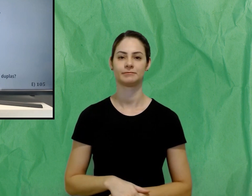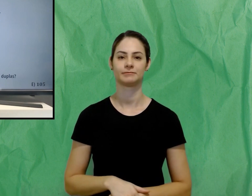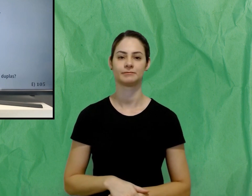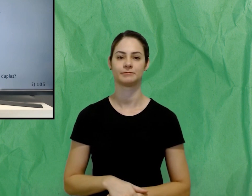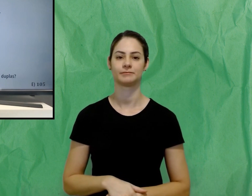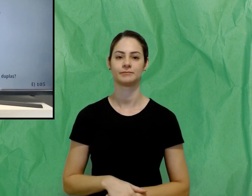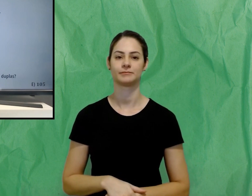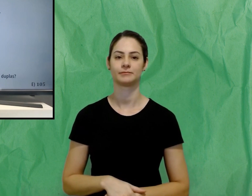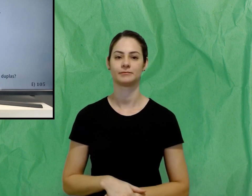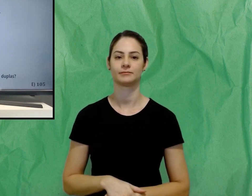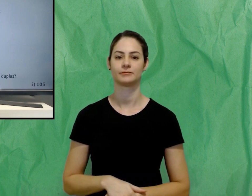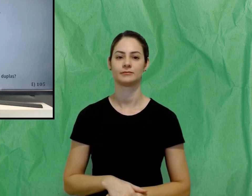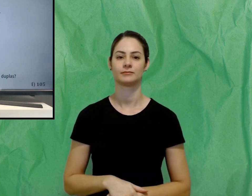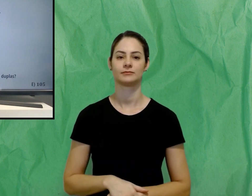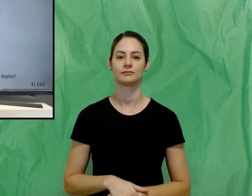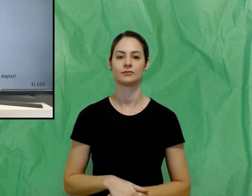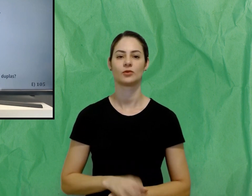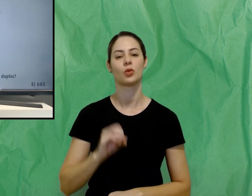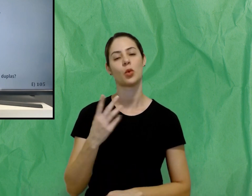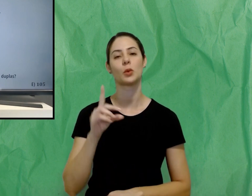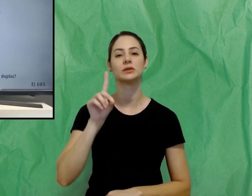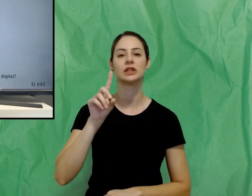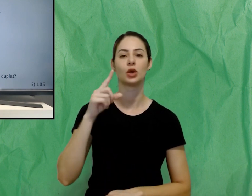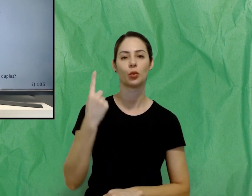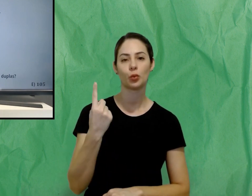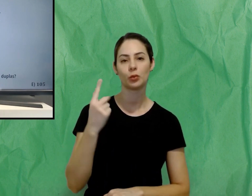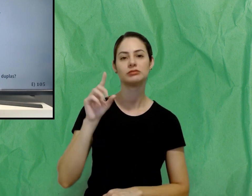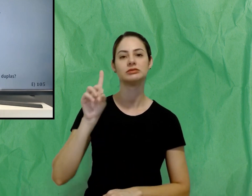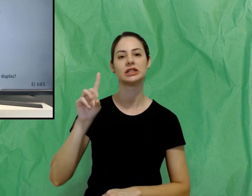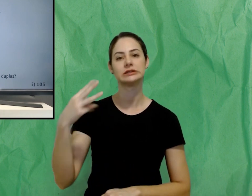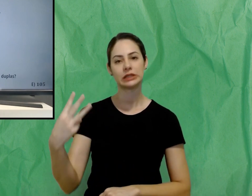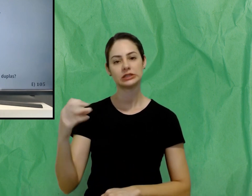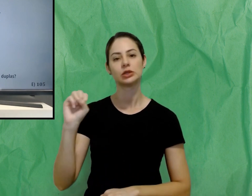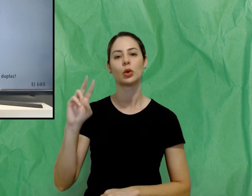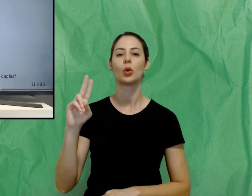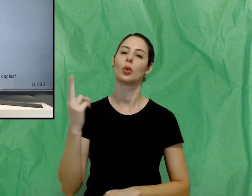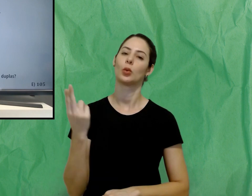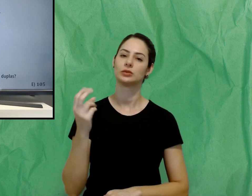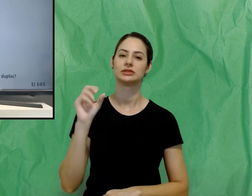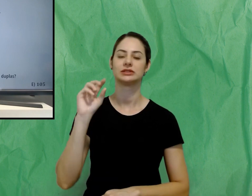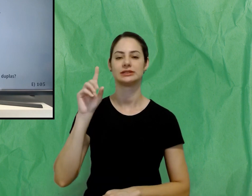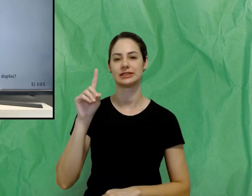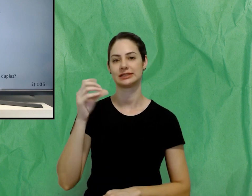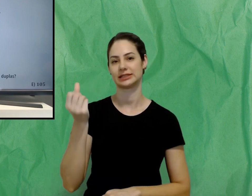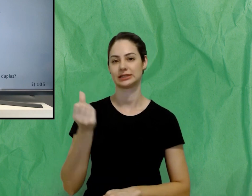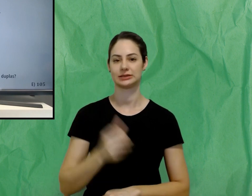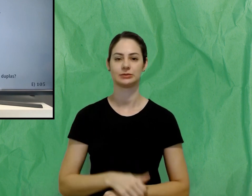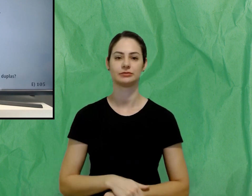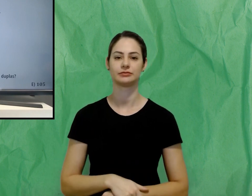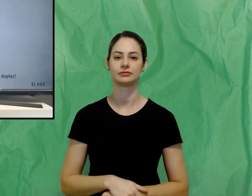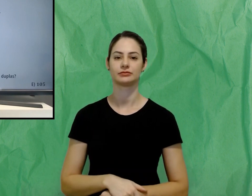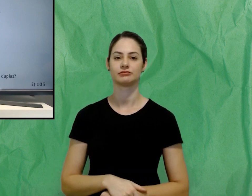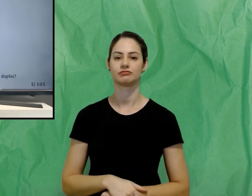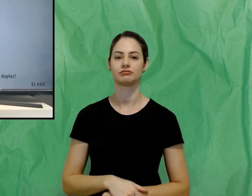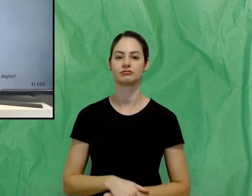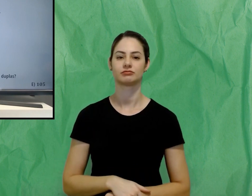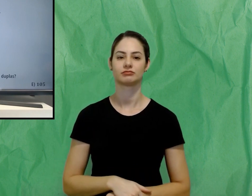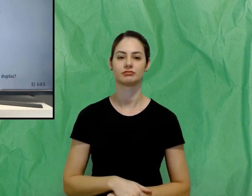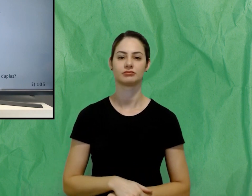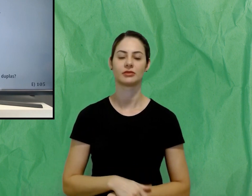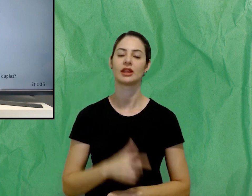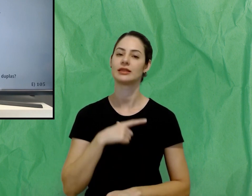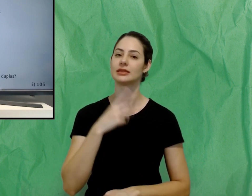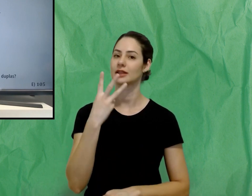D4? Só pode ser D1, D3 ou D6. Ou seja, 3